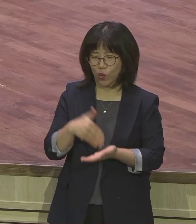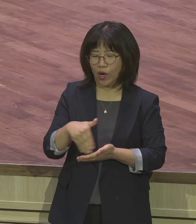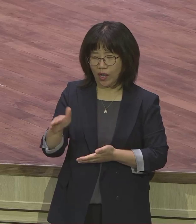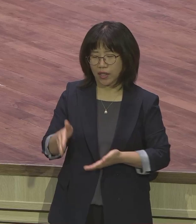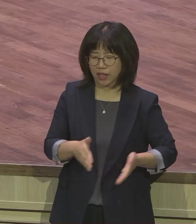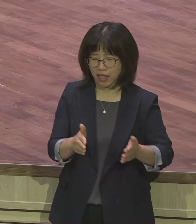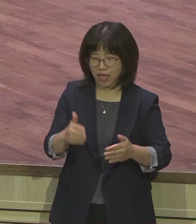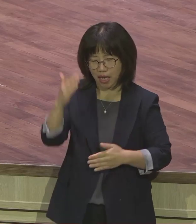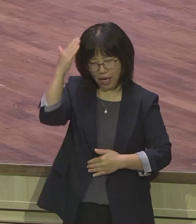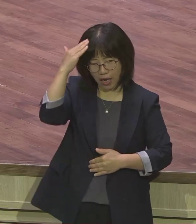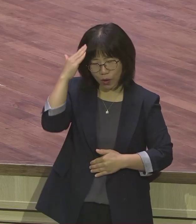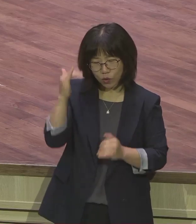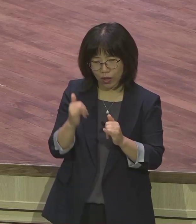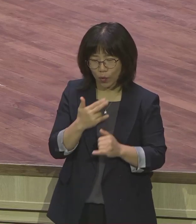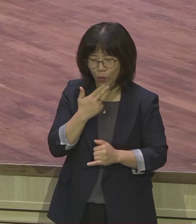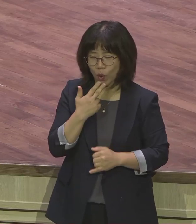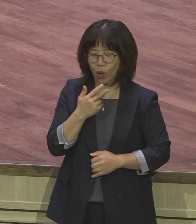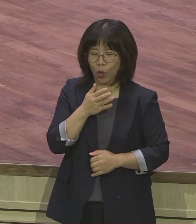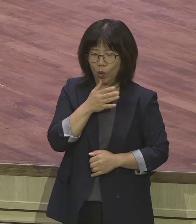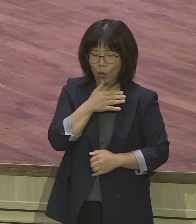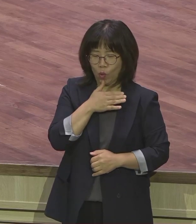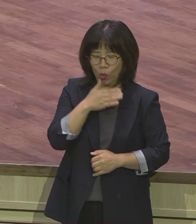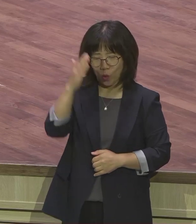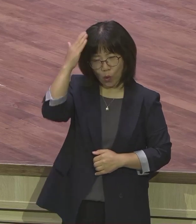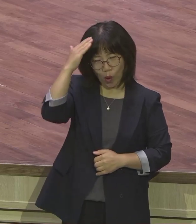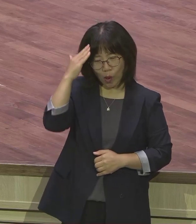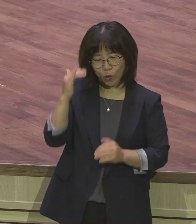한국 사람들 일본에 대해서 단합 잘하대.